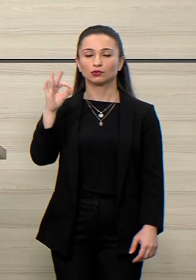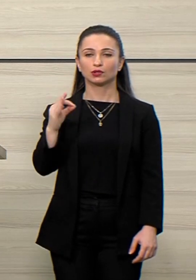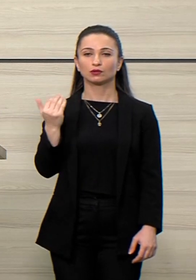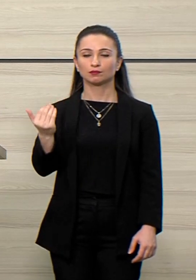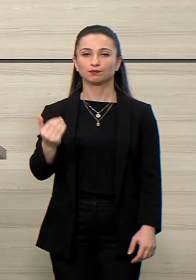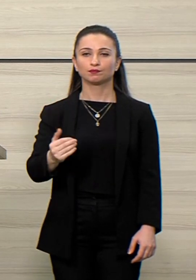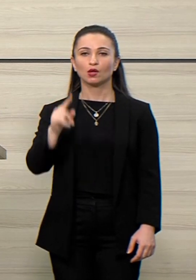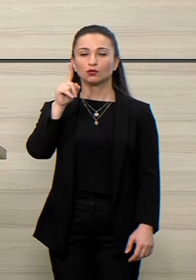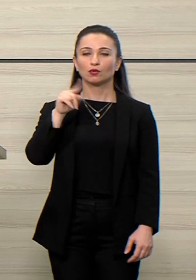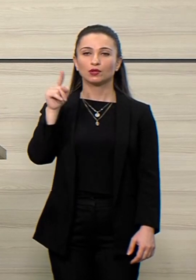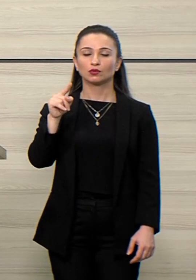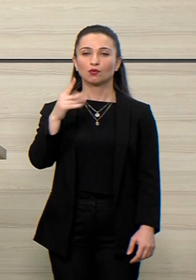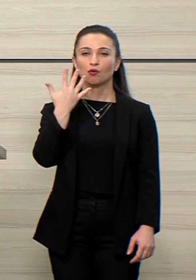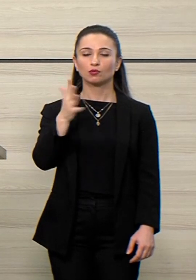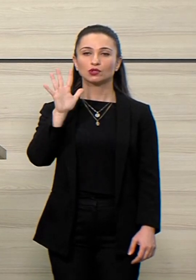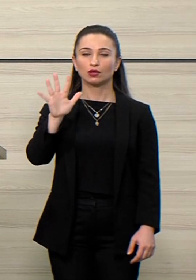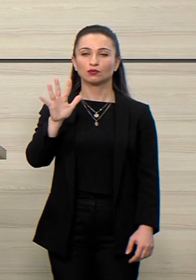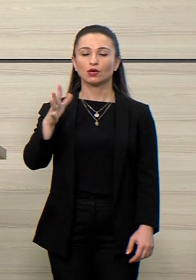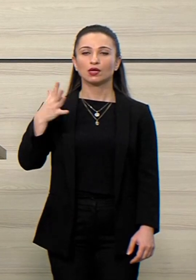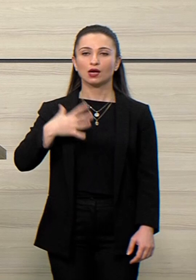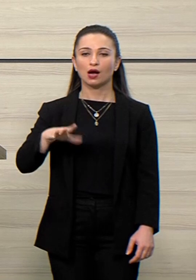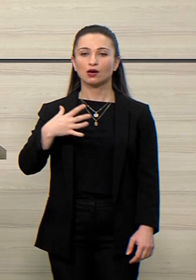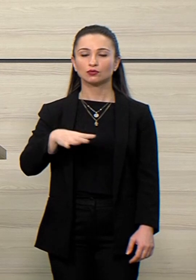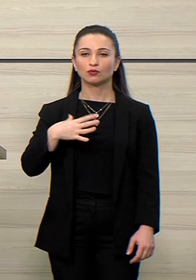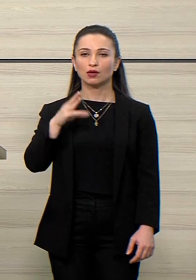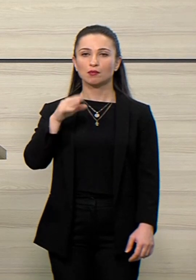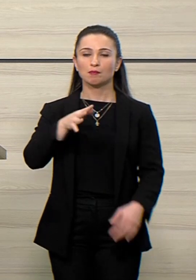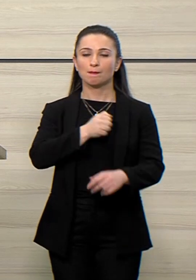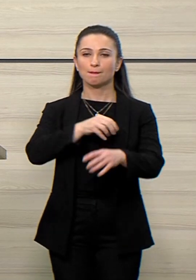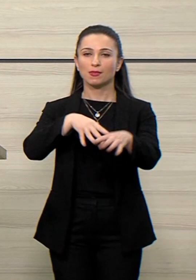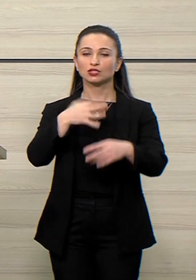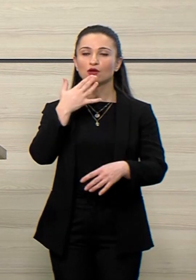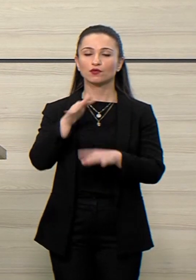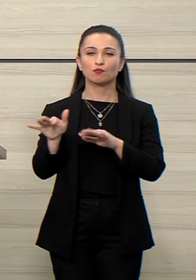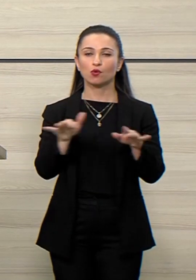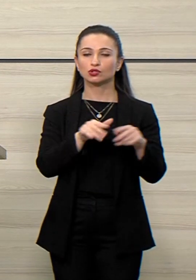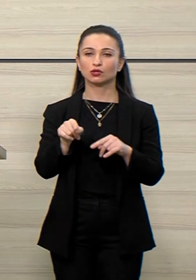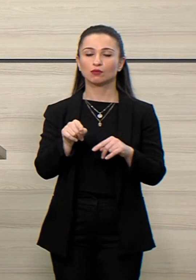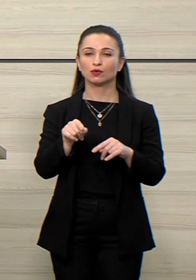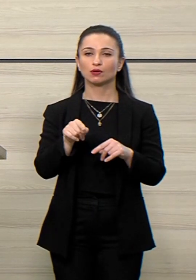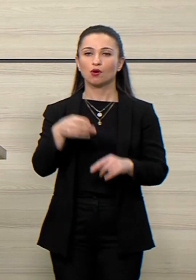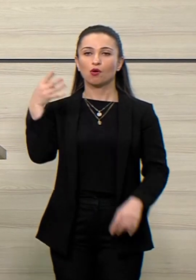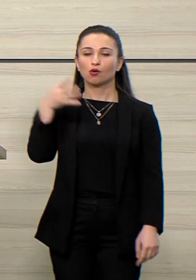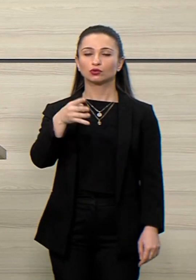0.02%. ნომერი 55 ქართული მარში ეროვნული მოძრაობა